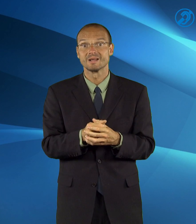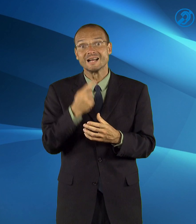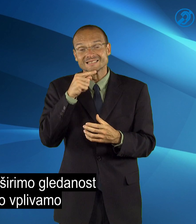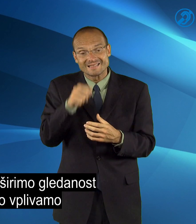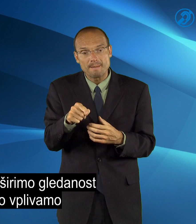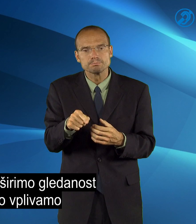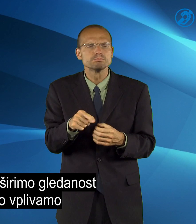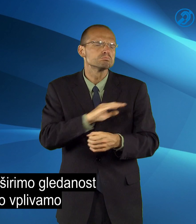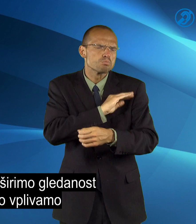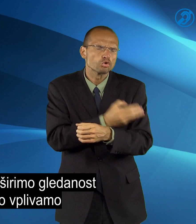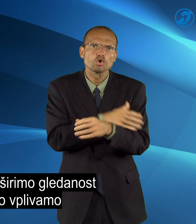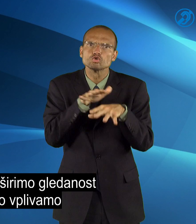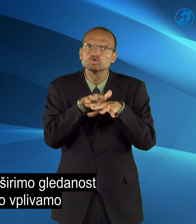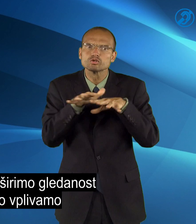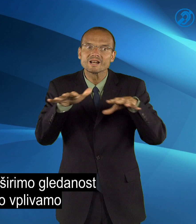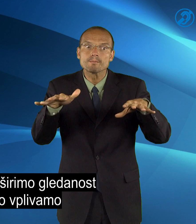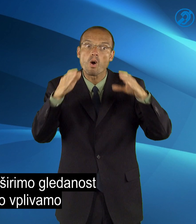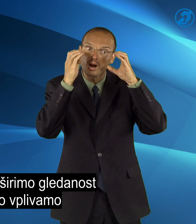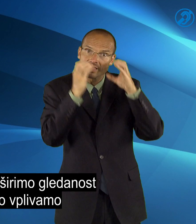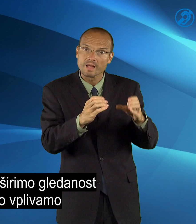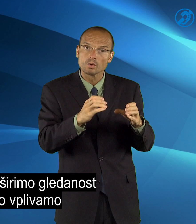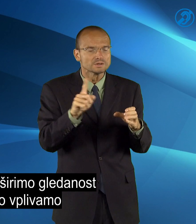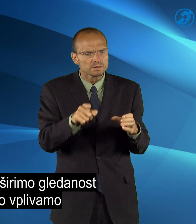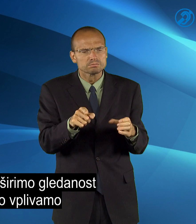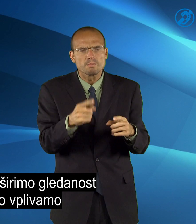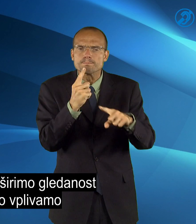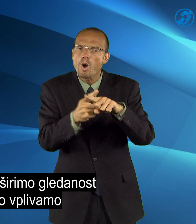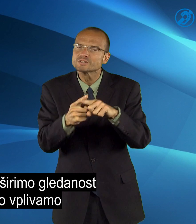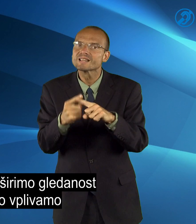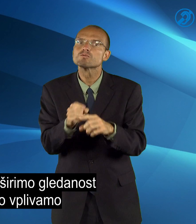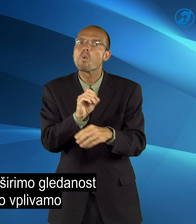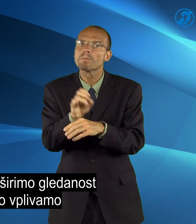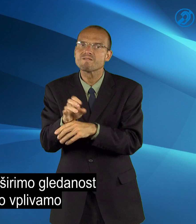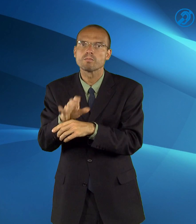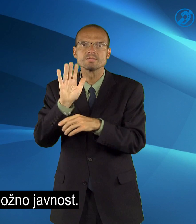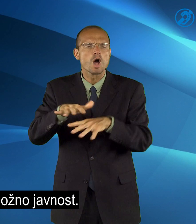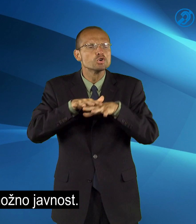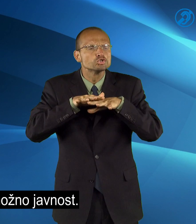S tem si močno širimo gledanost in pozitivno vplivamo na najširšo možno javnost.